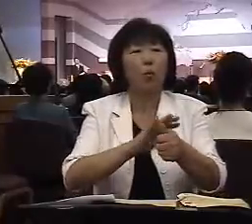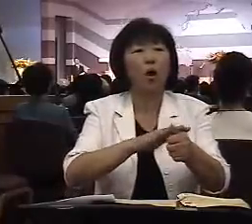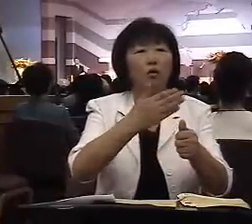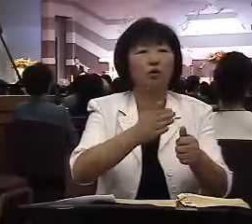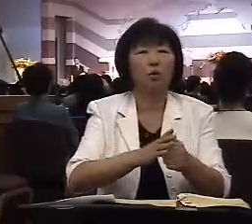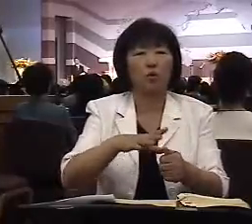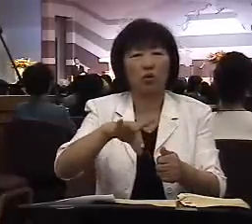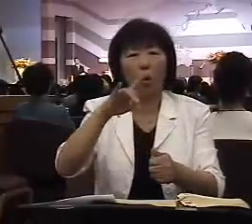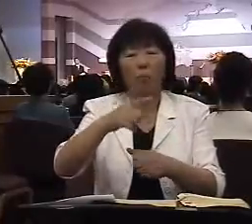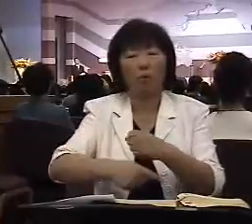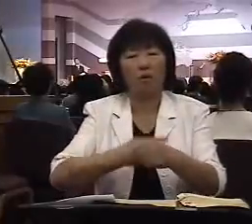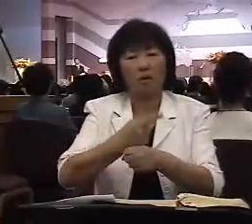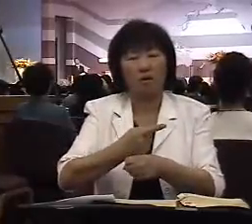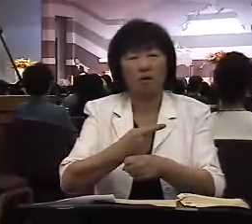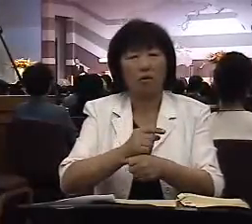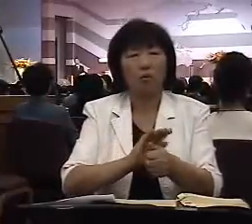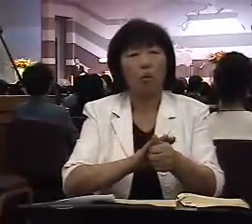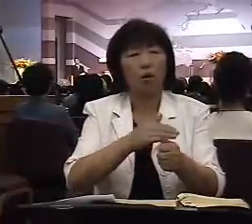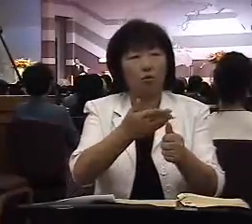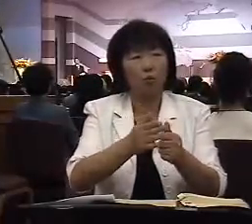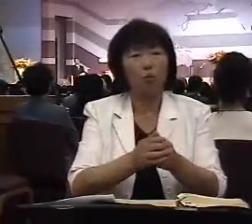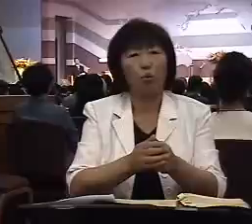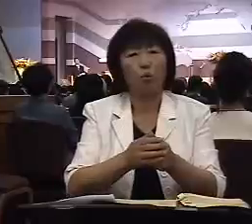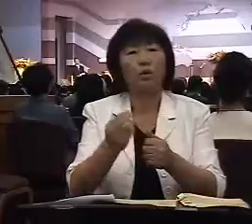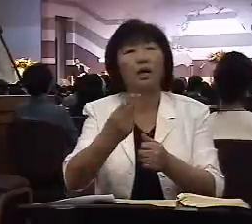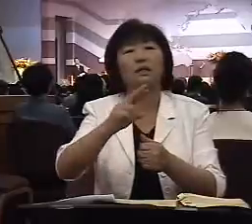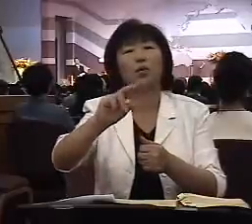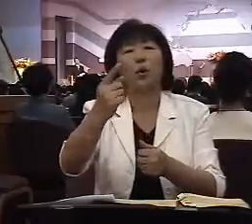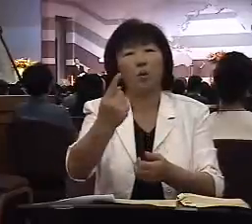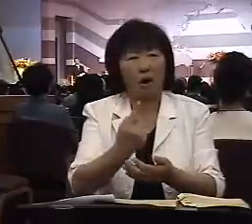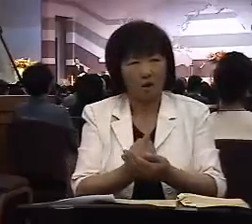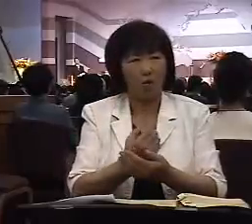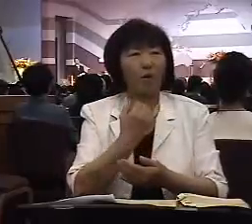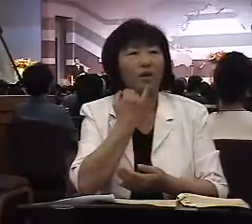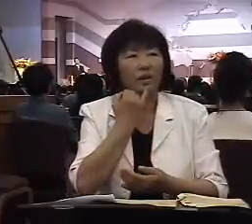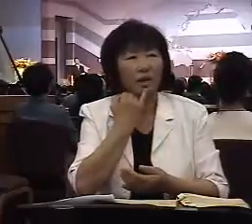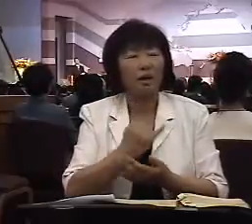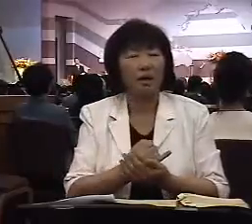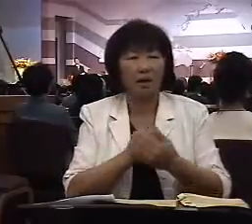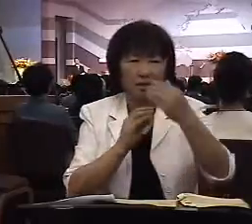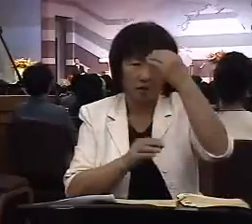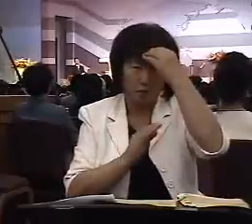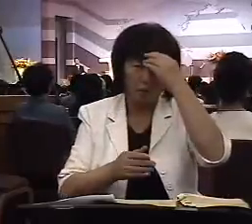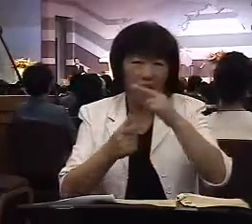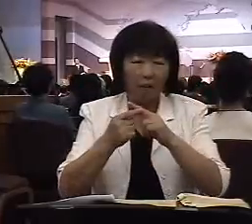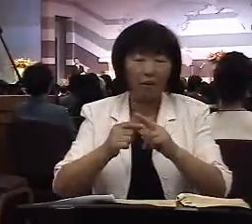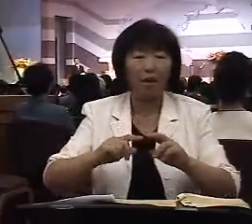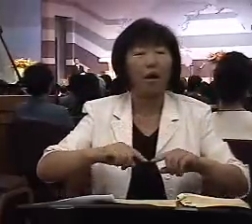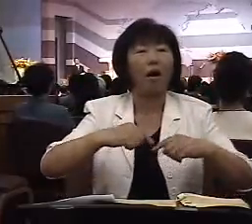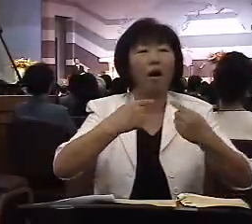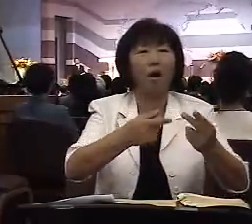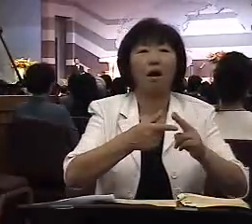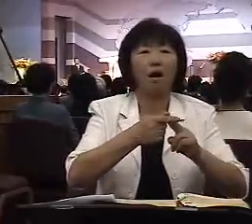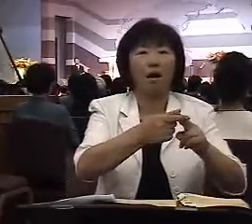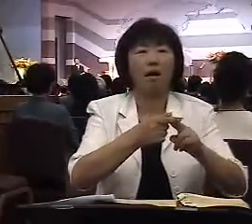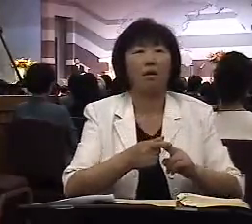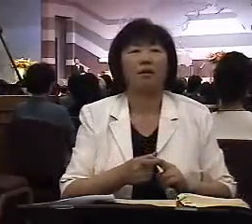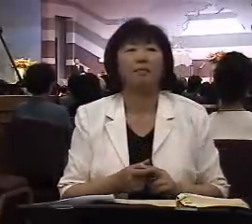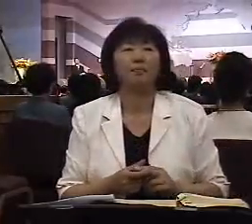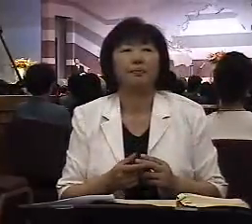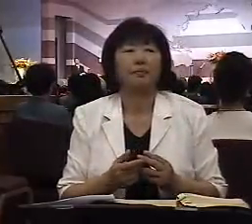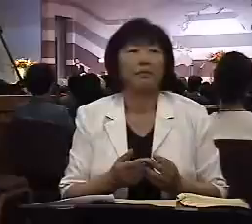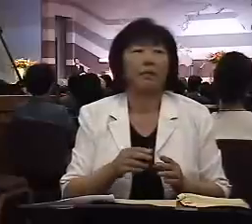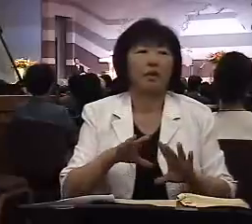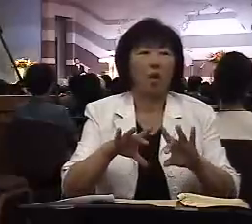1년이 중요합니다. 스타팅이 되게 중요해요. 그때 우리 성도님들이 같이 가셔서 힘을 합해 주셔야 됩니다. 개척교회